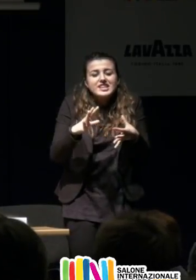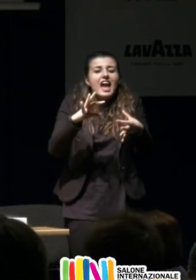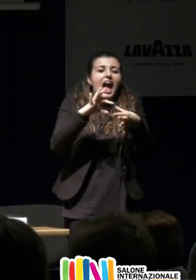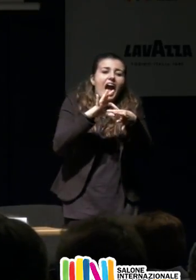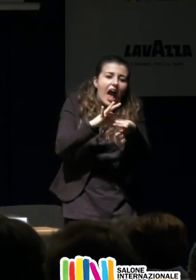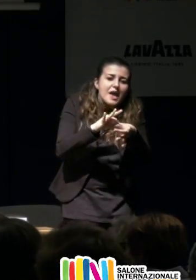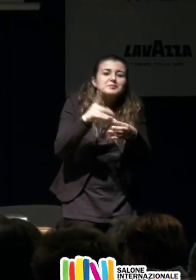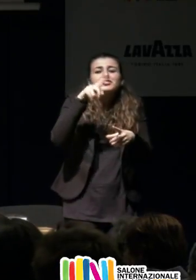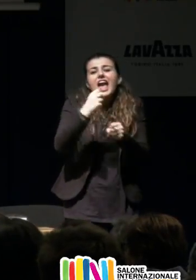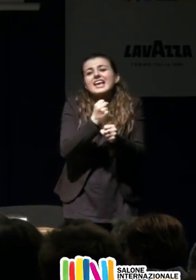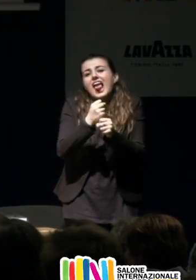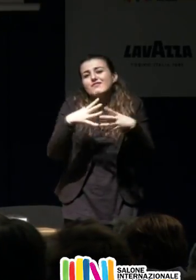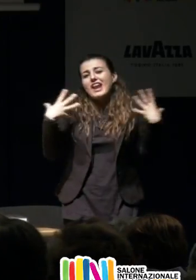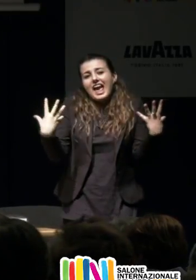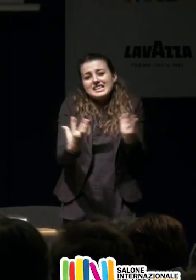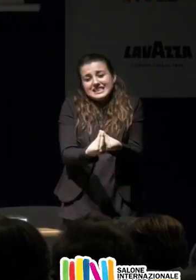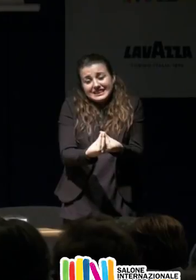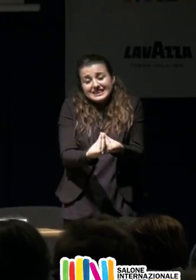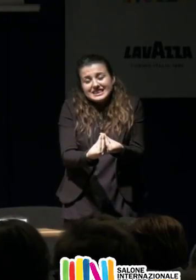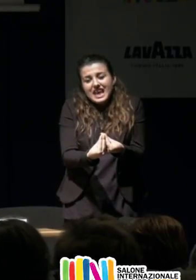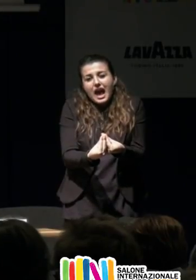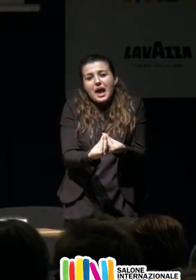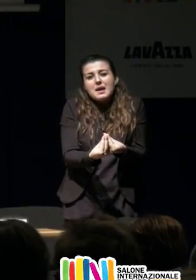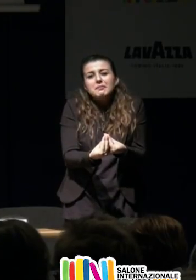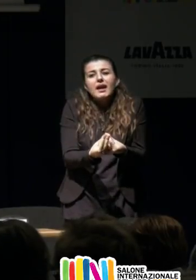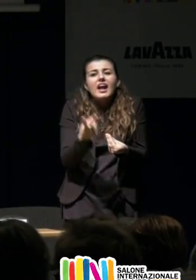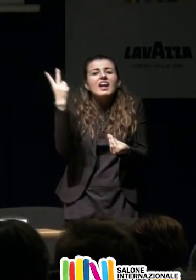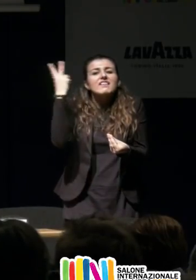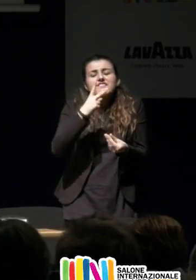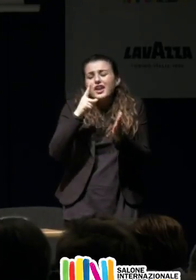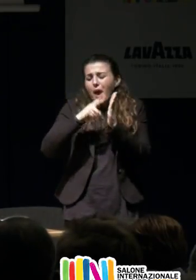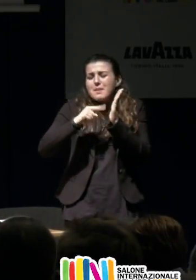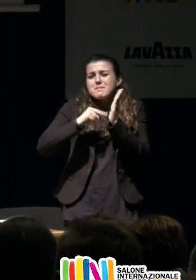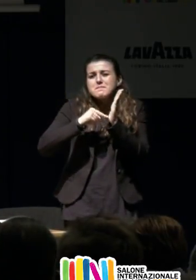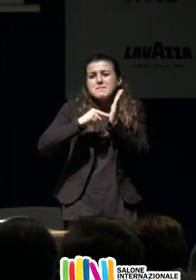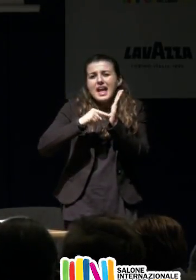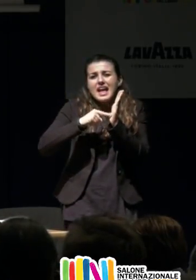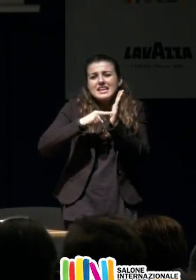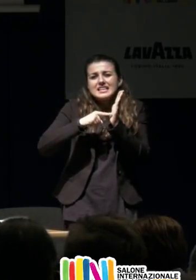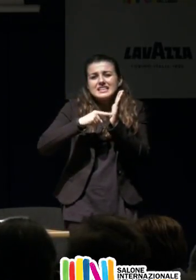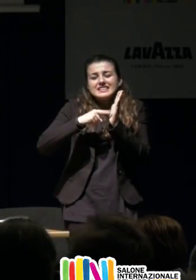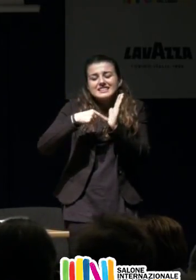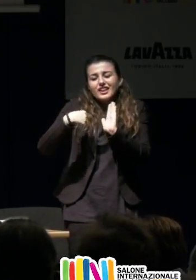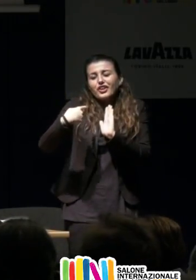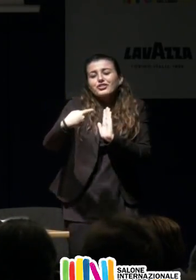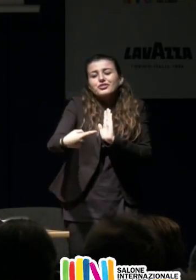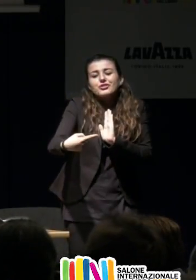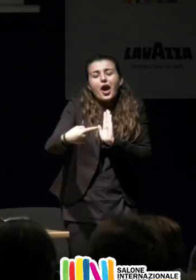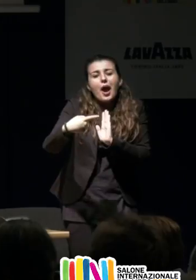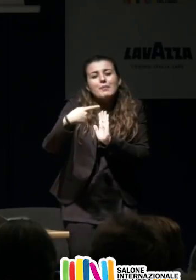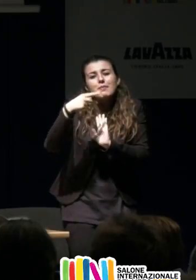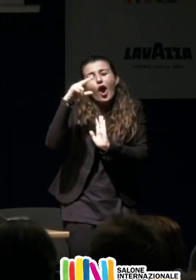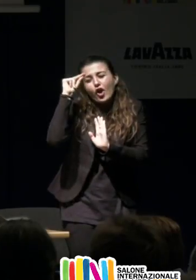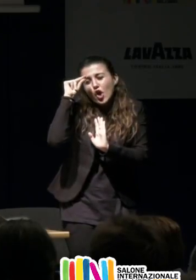lavorare insieme tant'è vero che pochi mesi dopo aver aver conosciuto